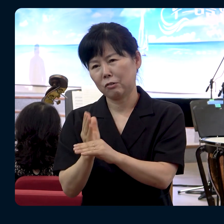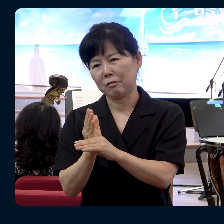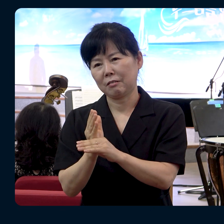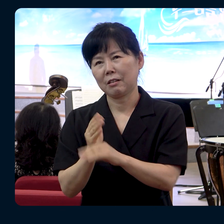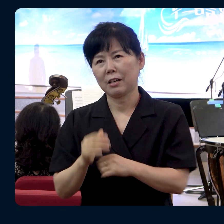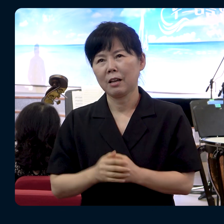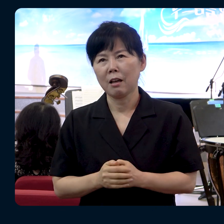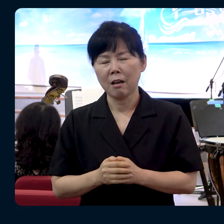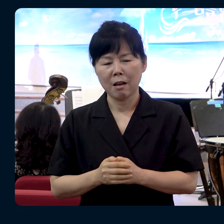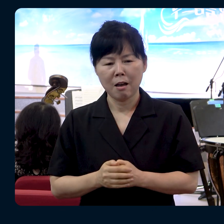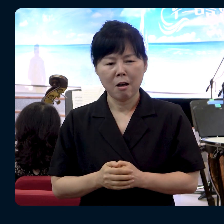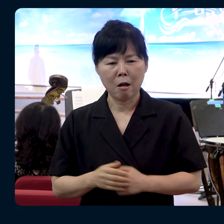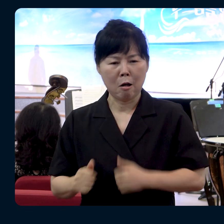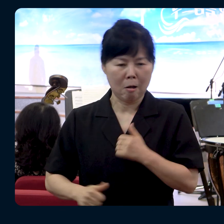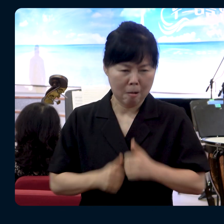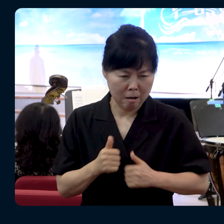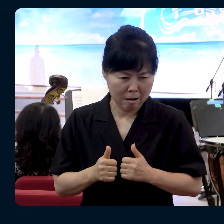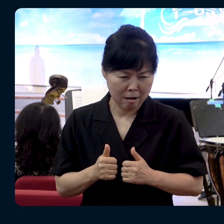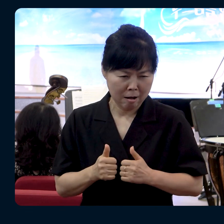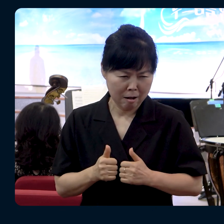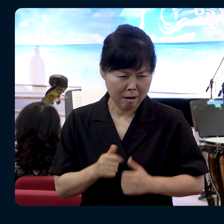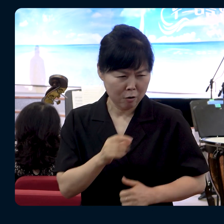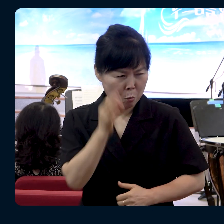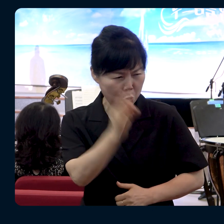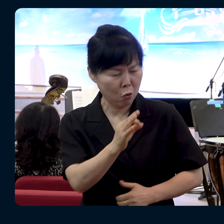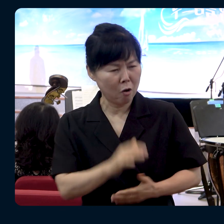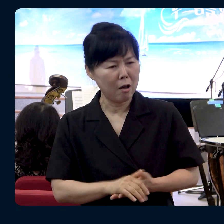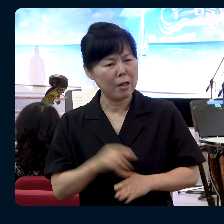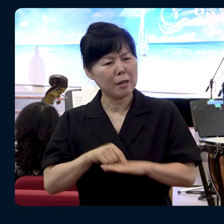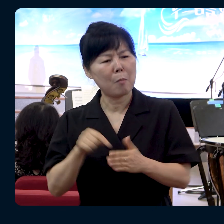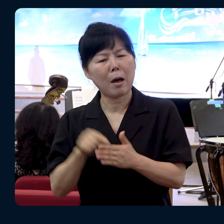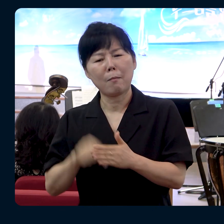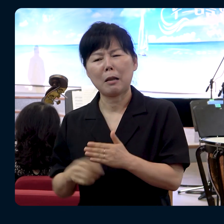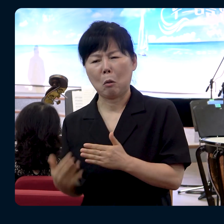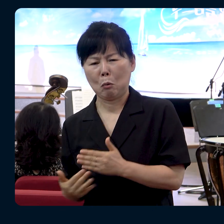왜 저렇게 할까라는 또 저 안에 분노가 있었던 것이죠.